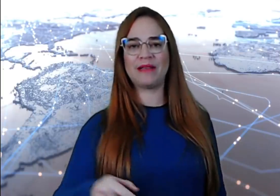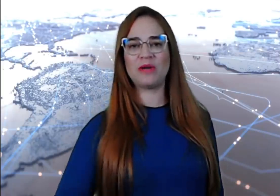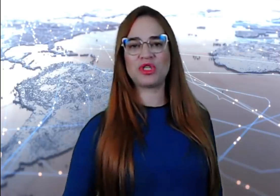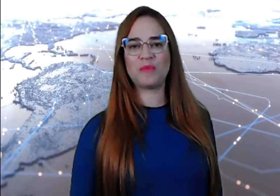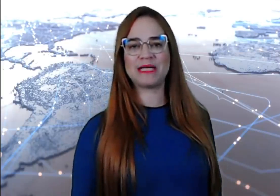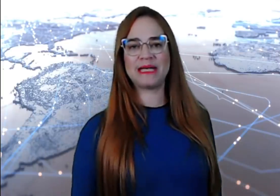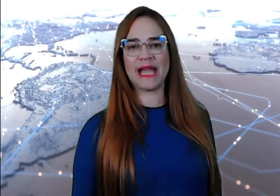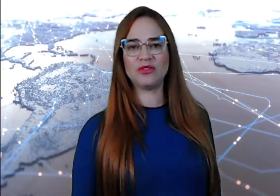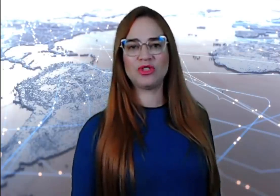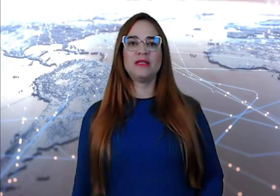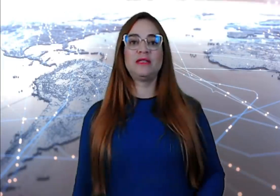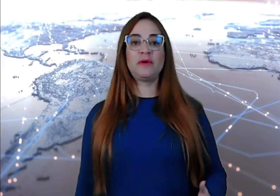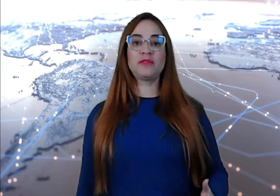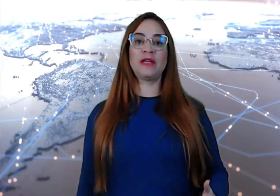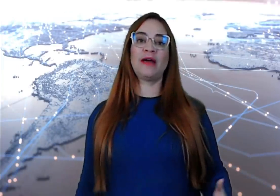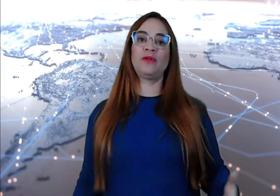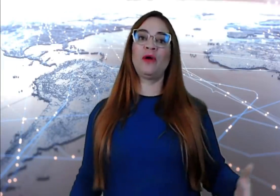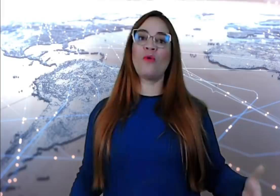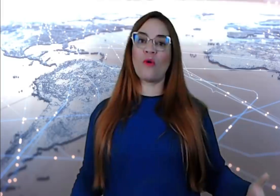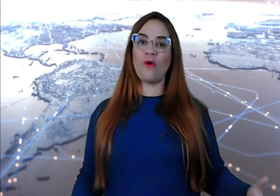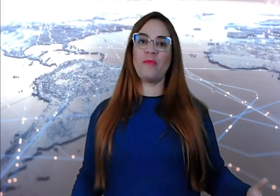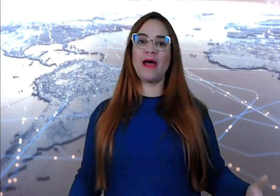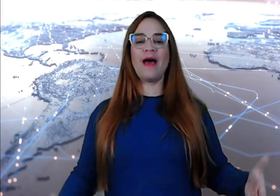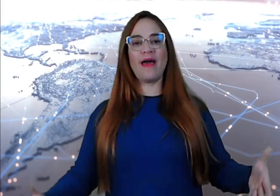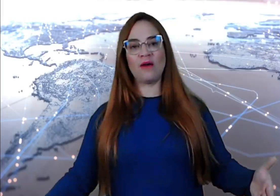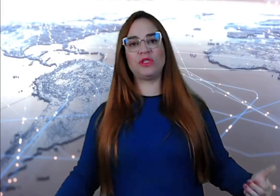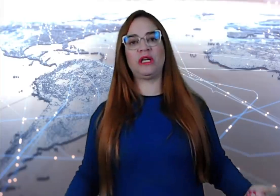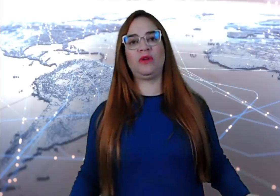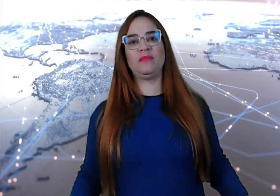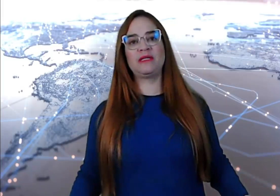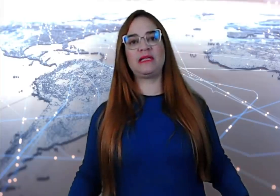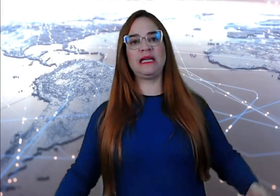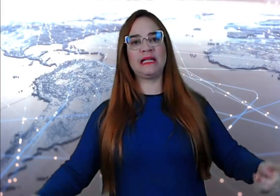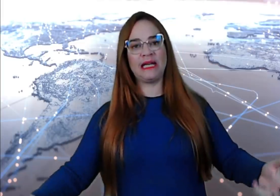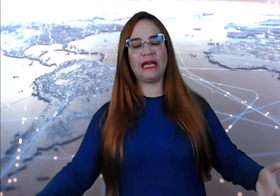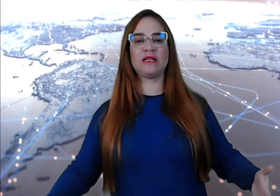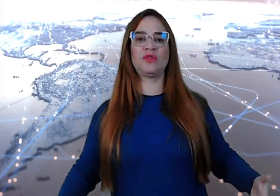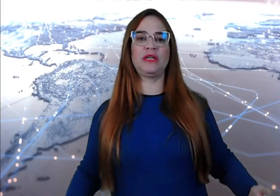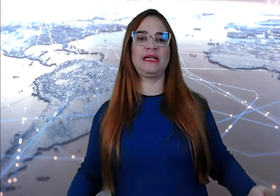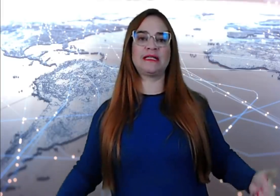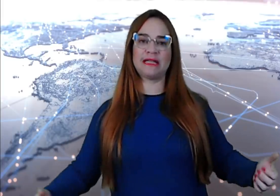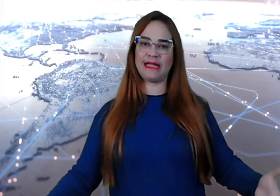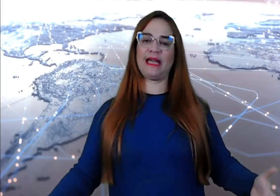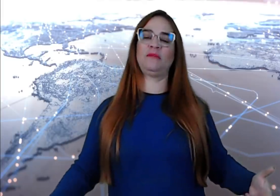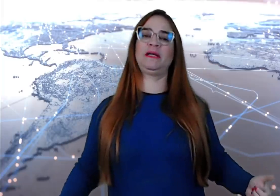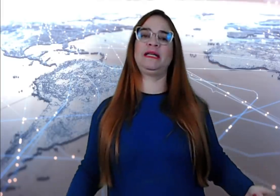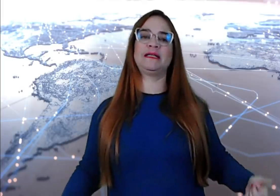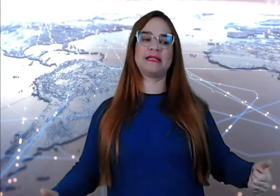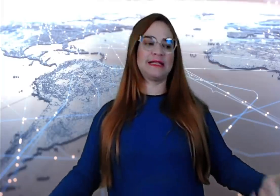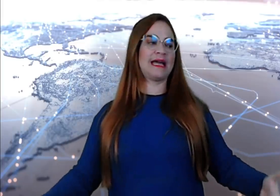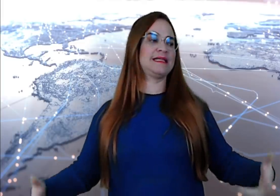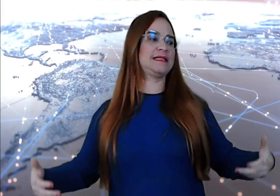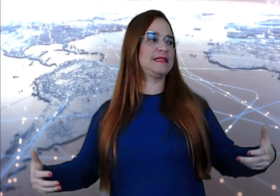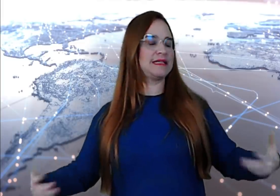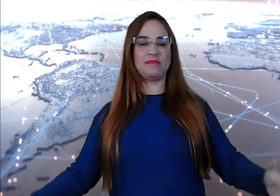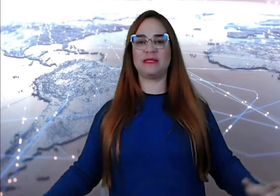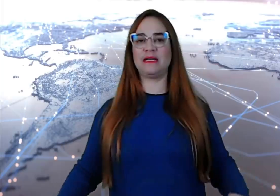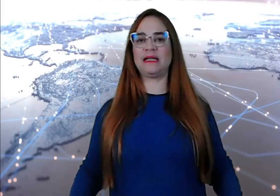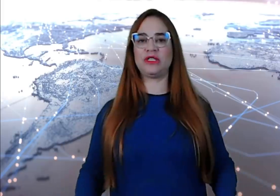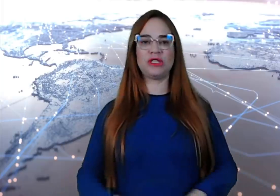este presidente. Se Bolsonaro não o compra, é um genocida, negacionista, terraplanista, taxista, bicicletista